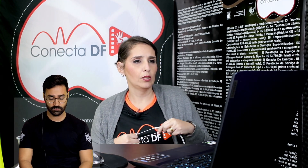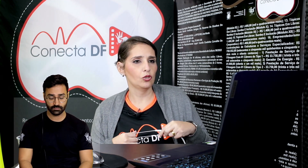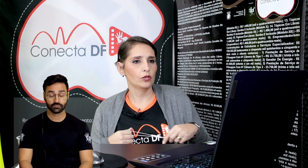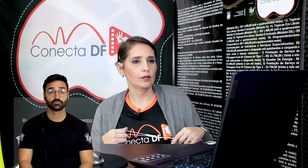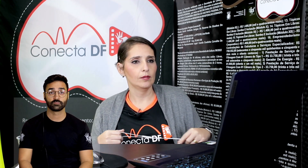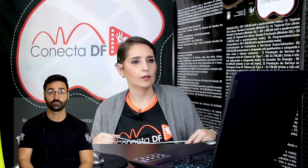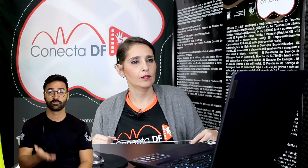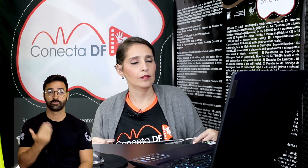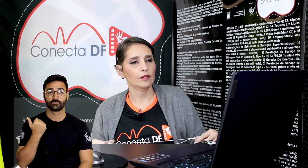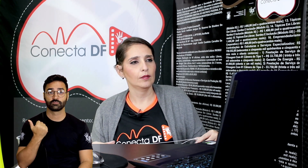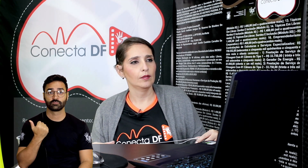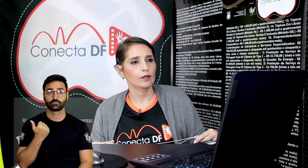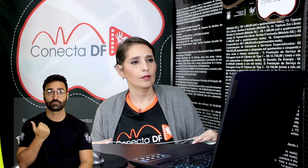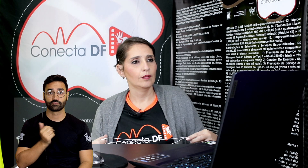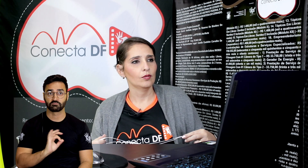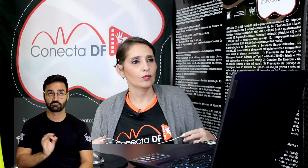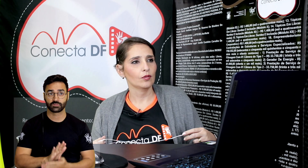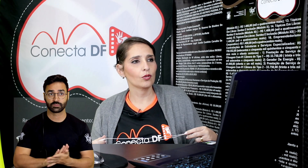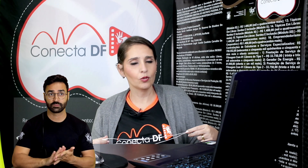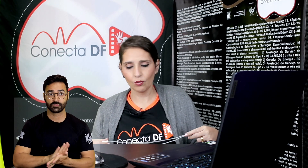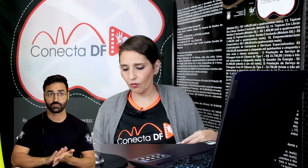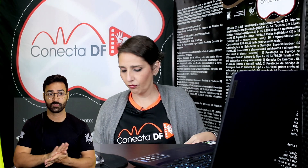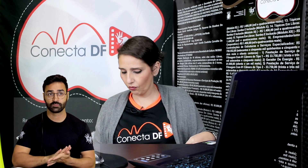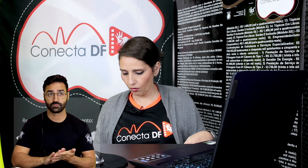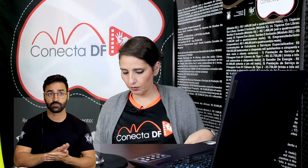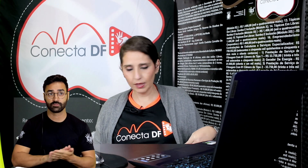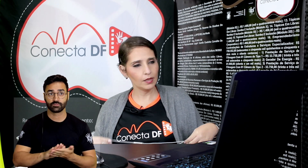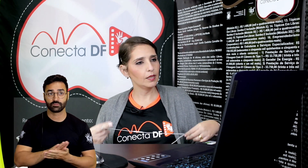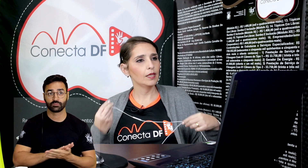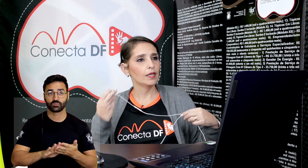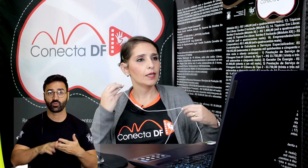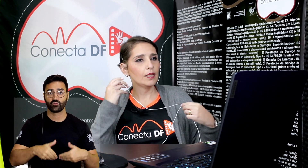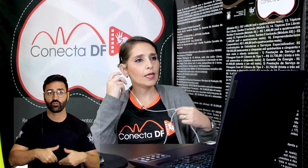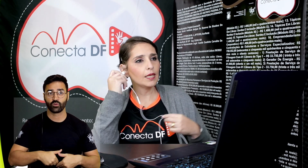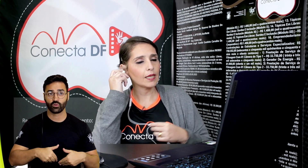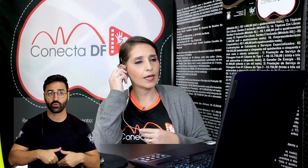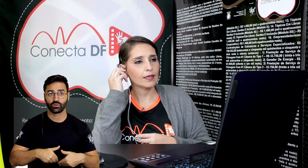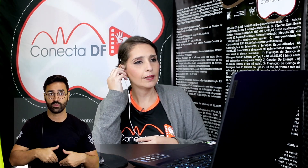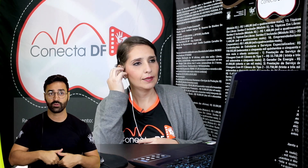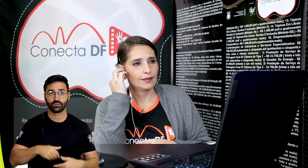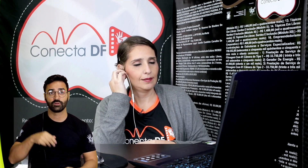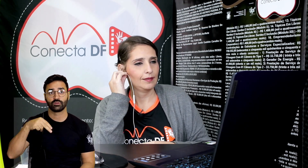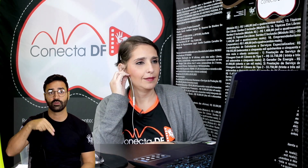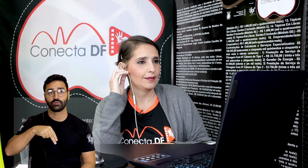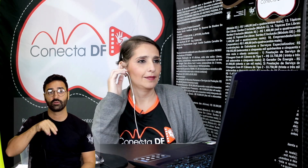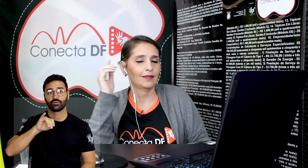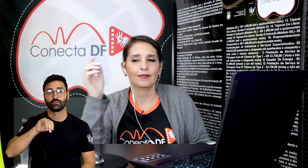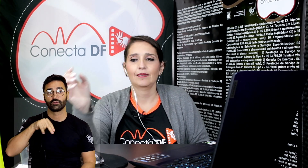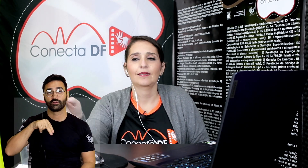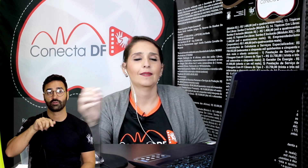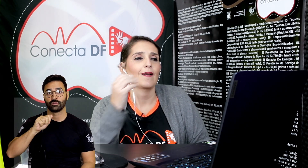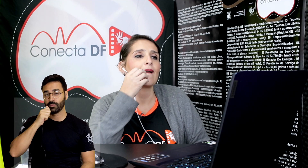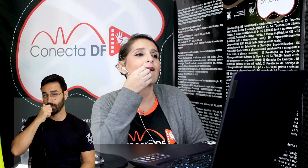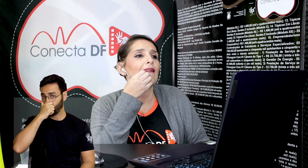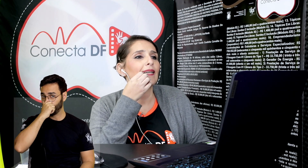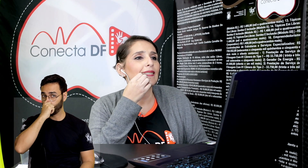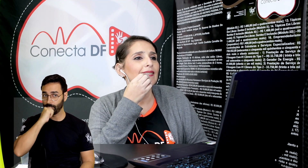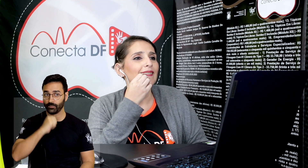Vamos, gente. Todo mundo com fome? Nina,